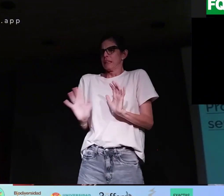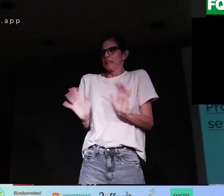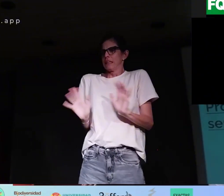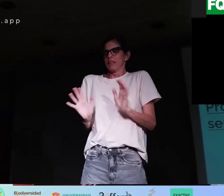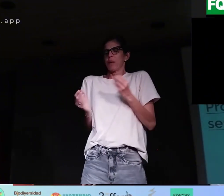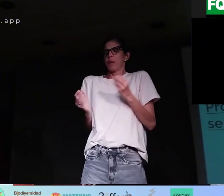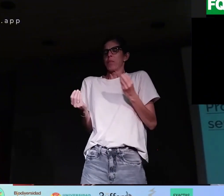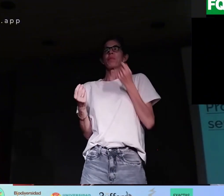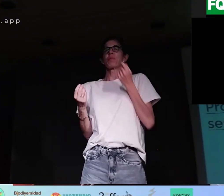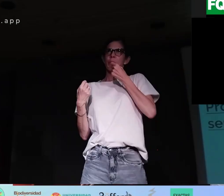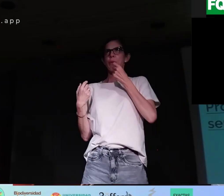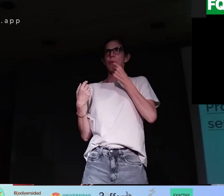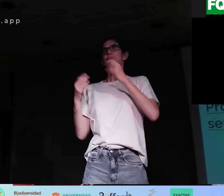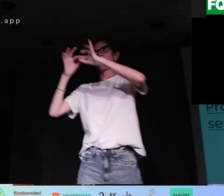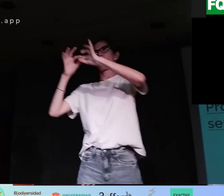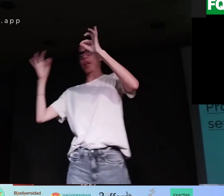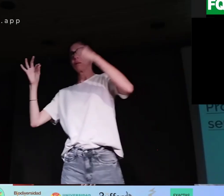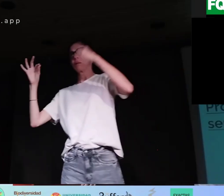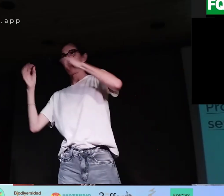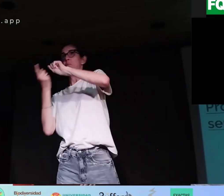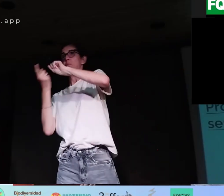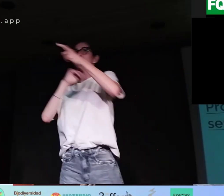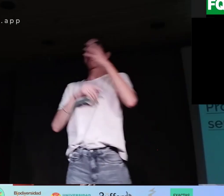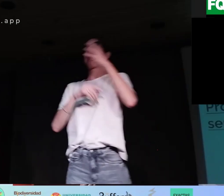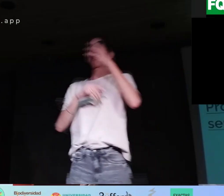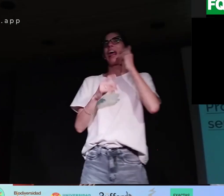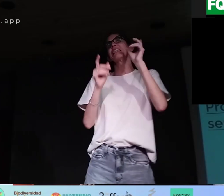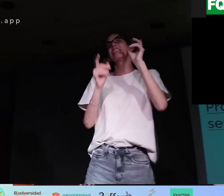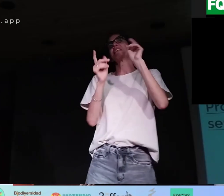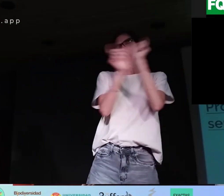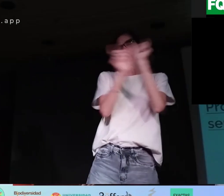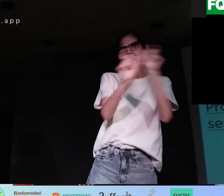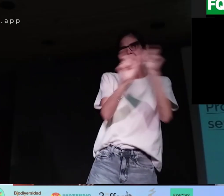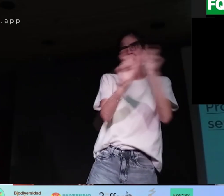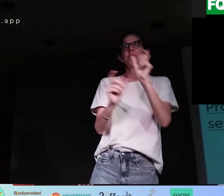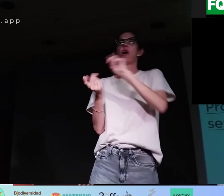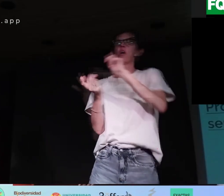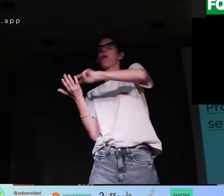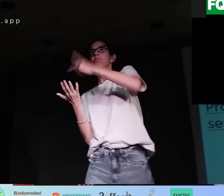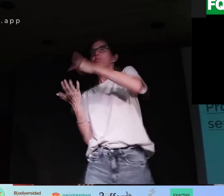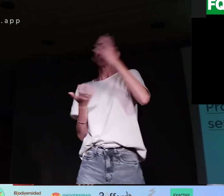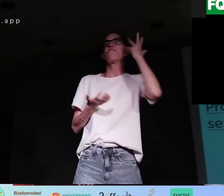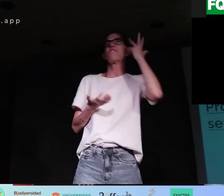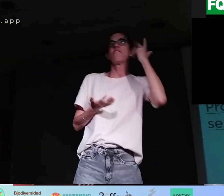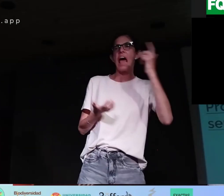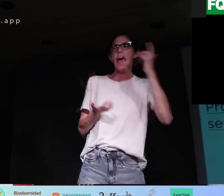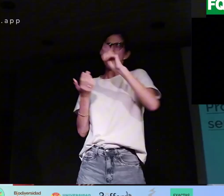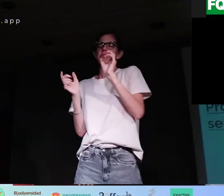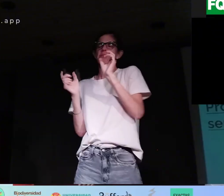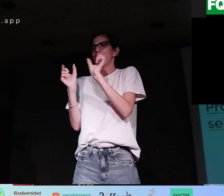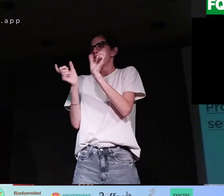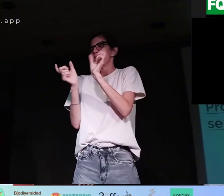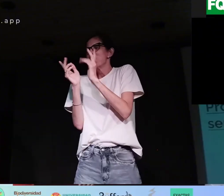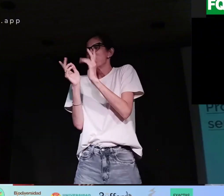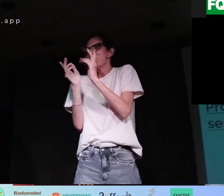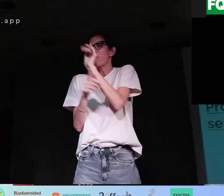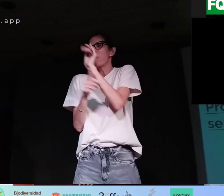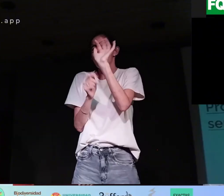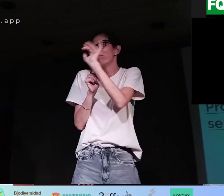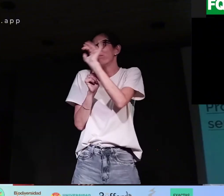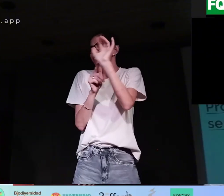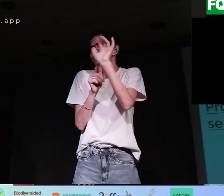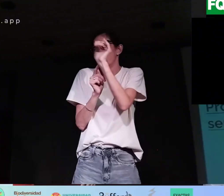la verdad es que no me siento muy cómoda, muy segura de esa traducción. Yo sé que he visto, por ejemplo, que lo hacen en inglés,